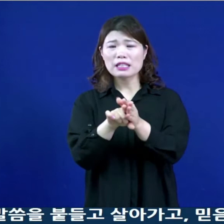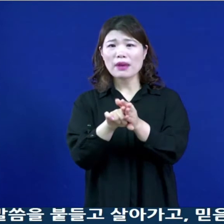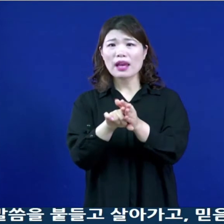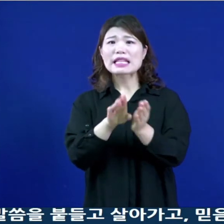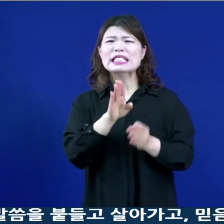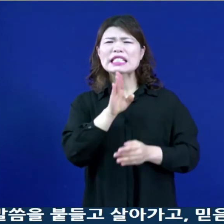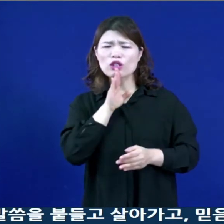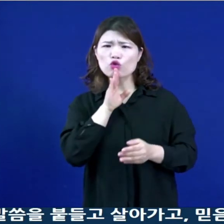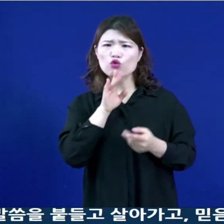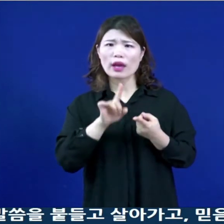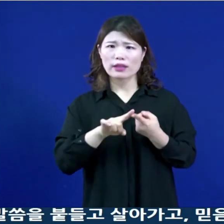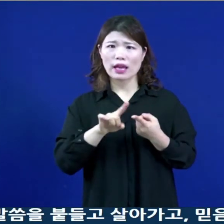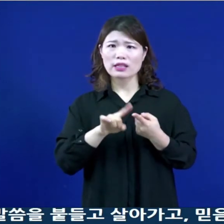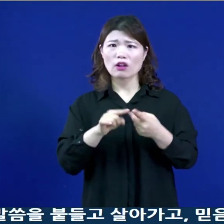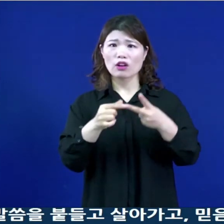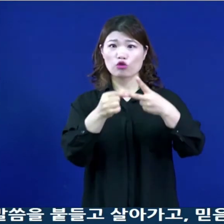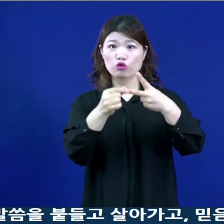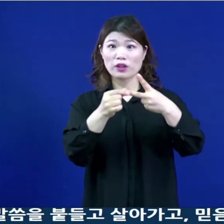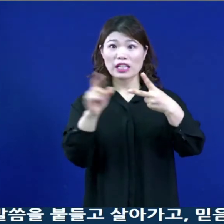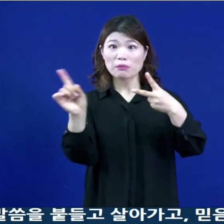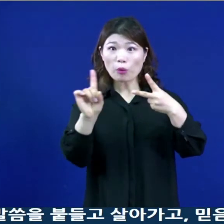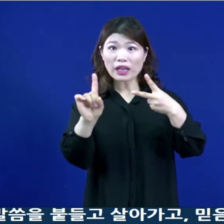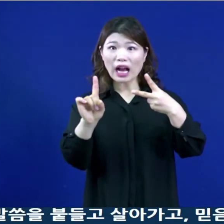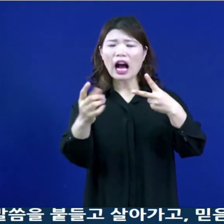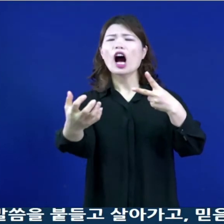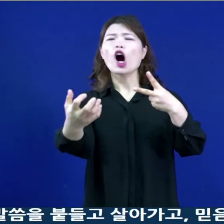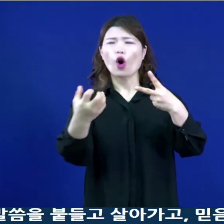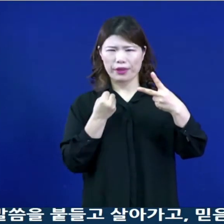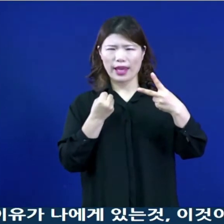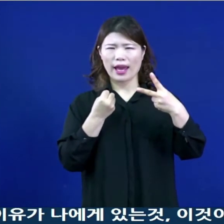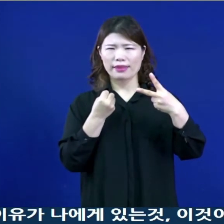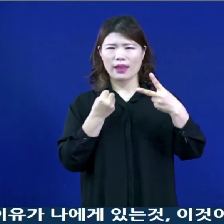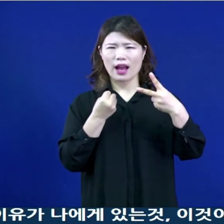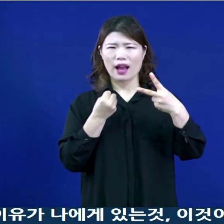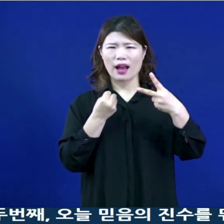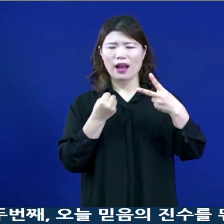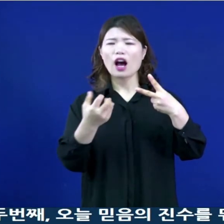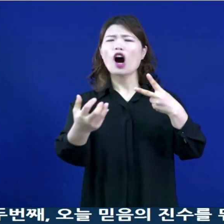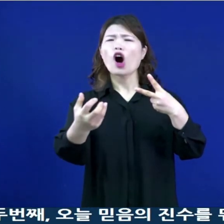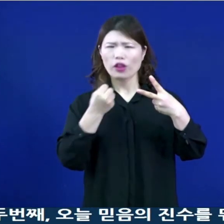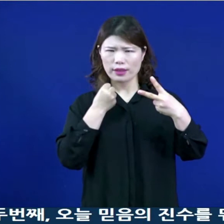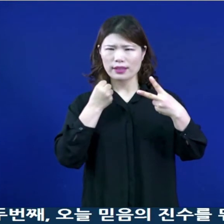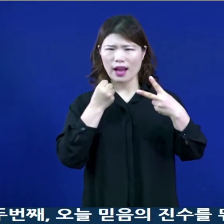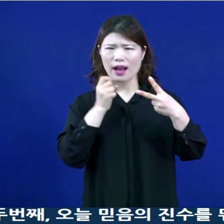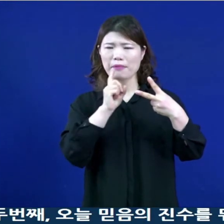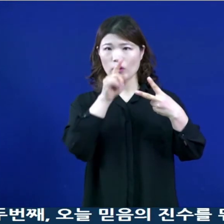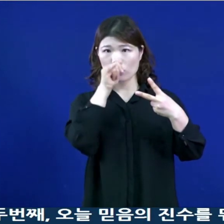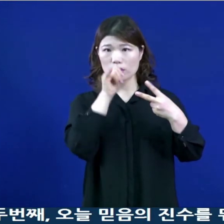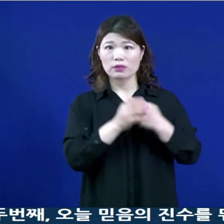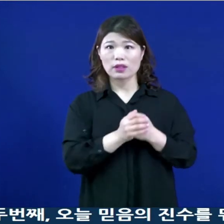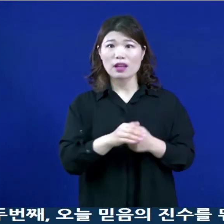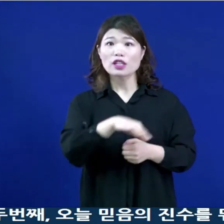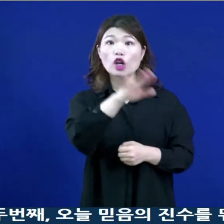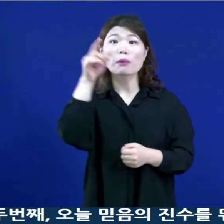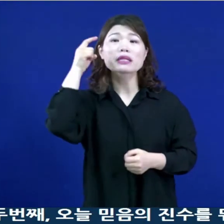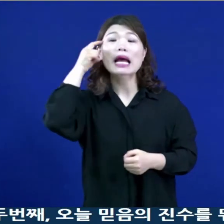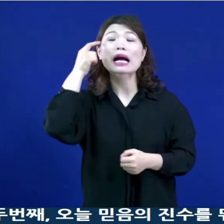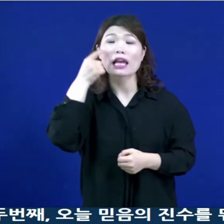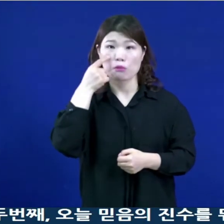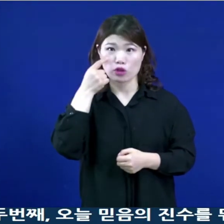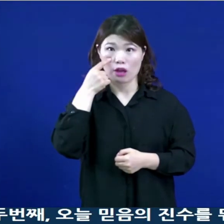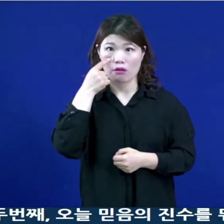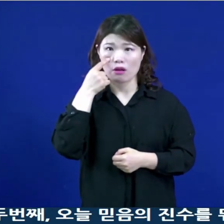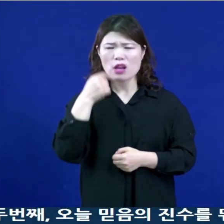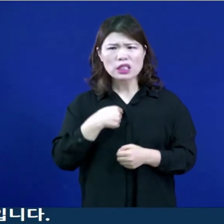얘기하냐면 얻게 하려는 것입니다. 여러분, 신앙생활에는 얻는 게 있어야 됩니다. 무엇을 얻으셨습니까? 곰곰 생각해 보십시오. 지금 한번 생각해 보십시오.